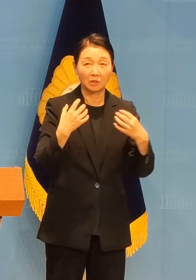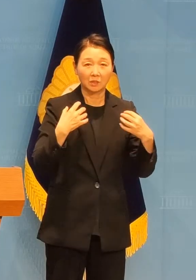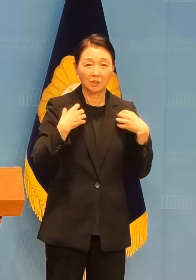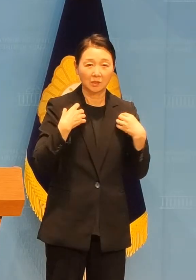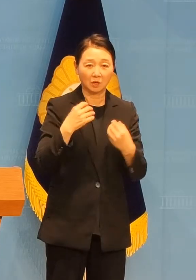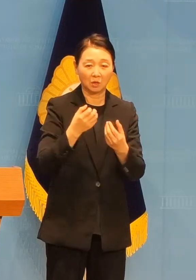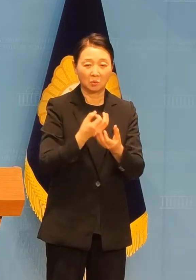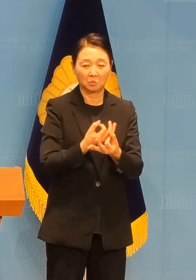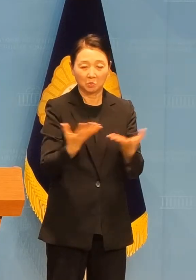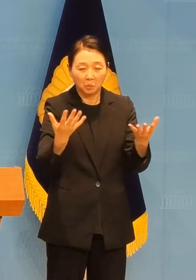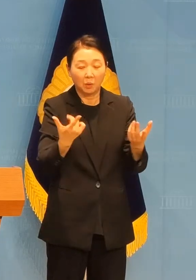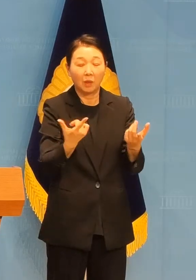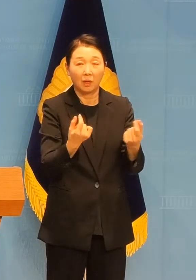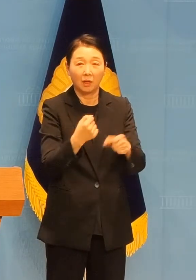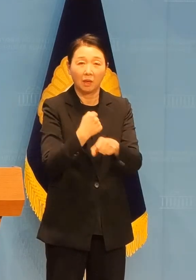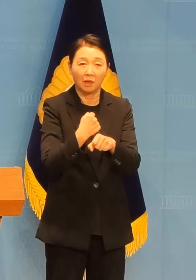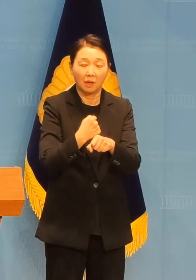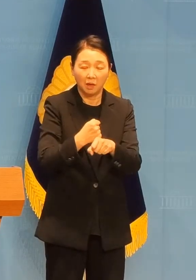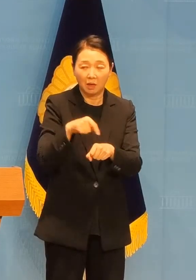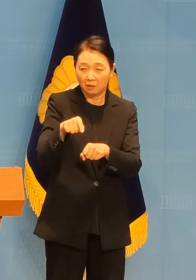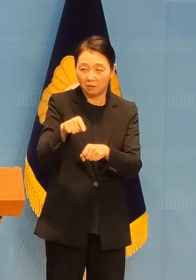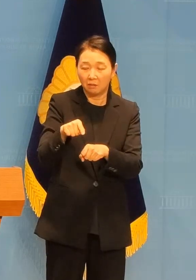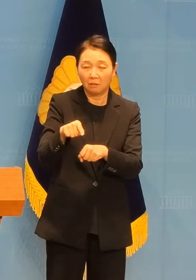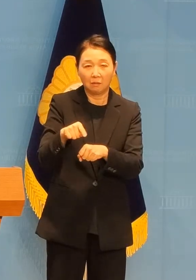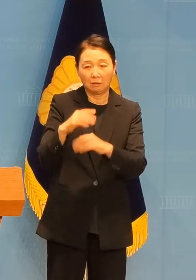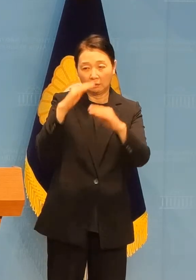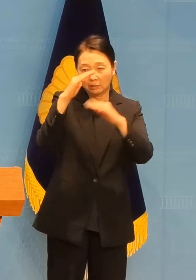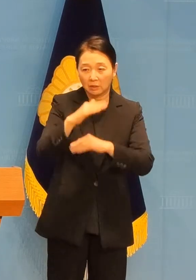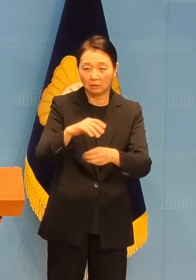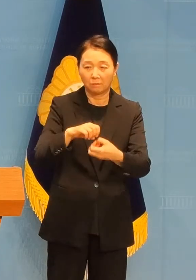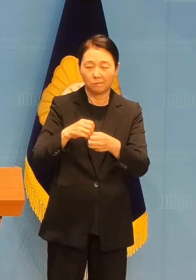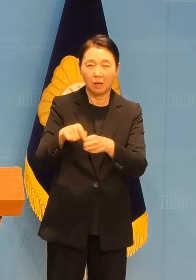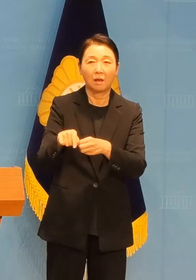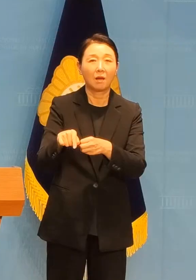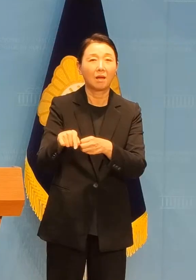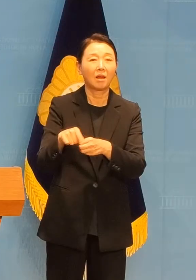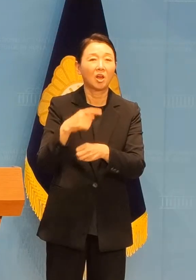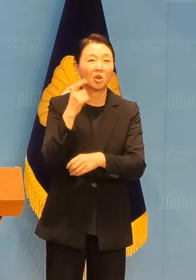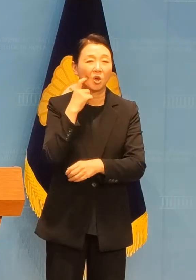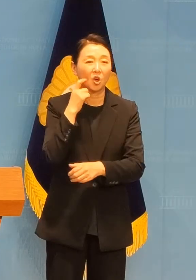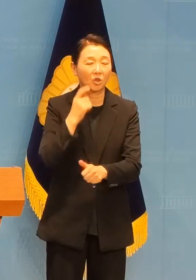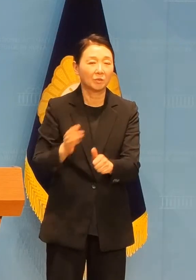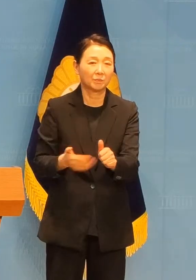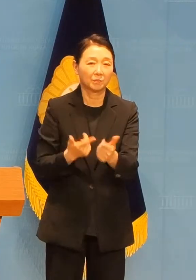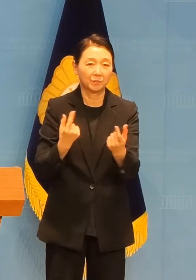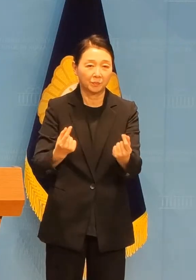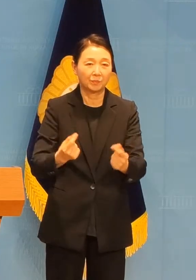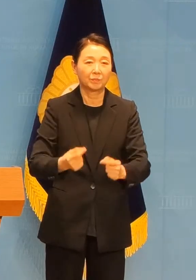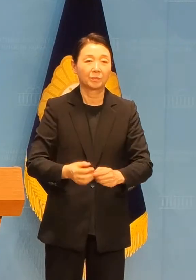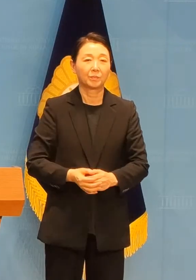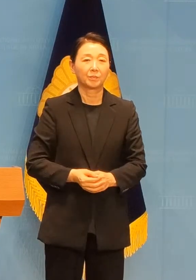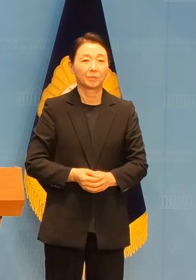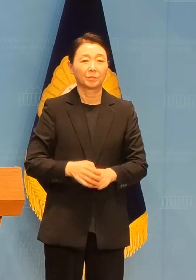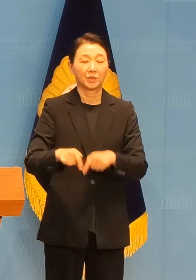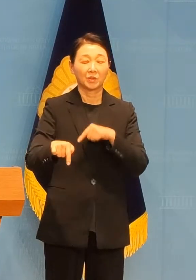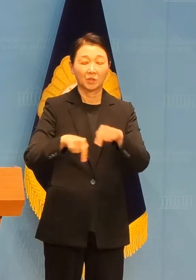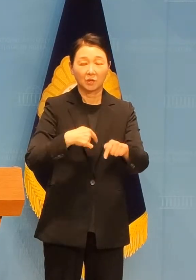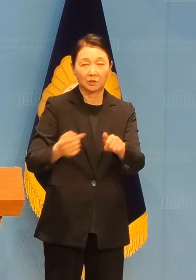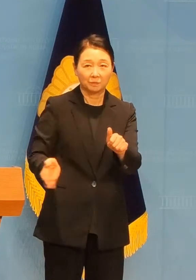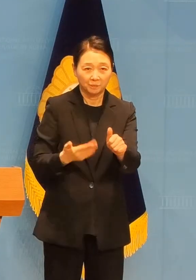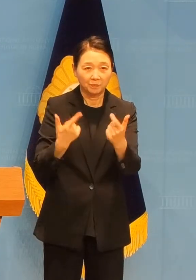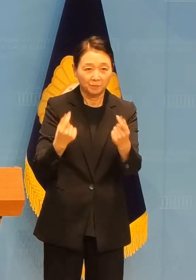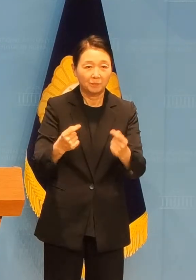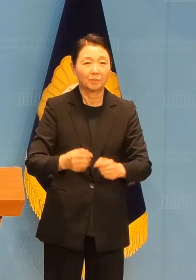간다고 주장하는 것은 사실관계를 왜곡한 무책임한 거짓, 선동, 정치적